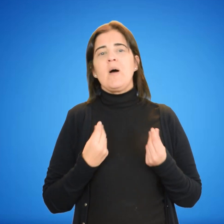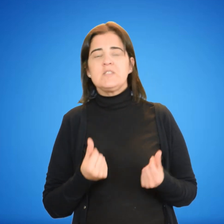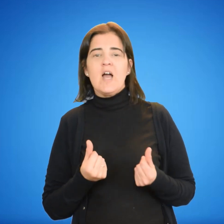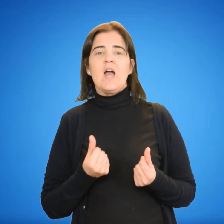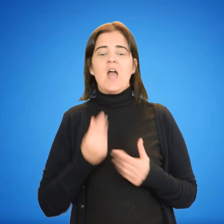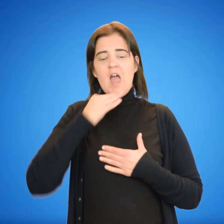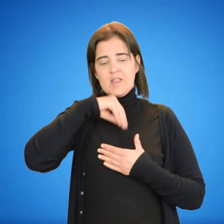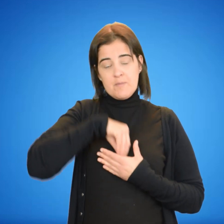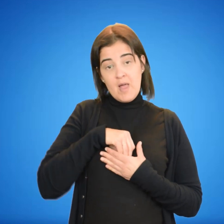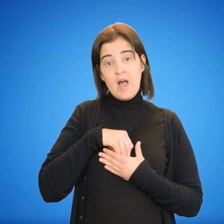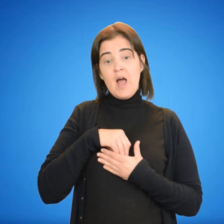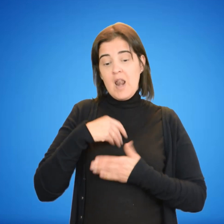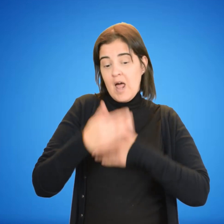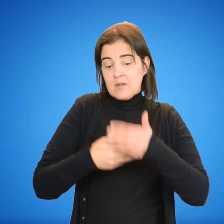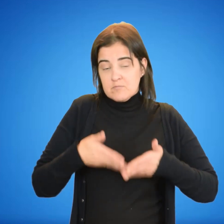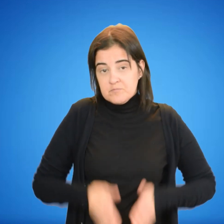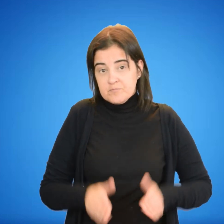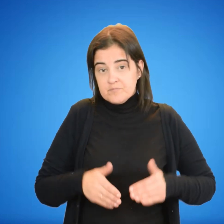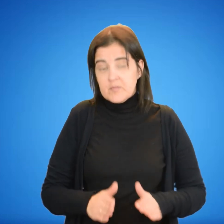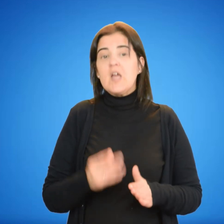la reproducción y la orientación sexual